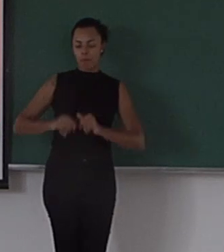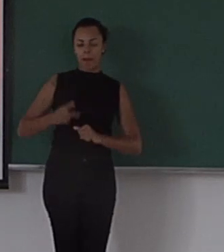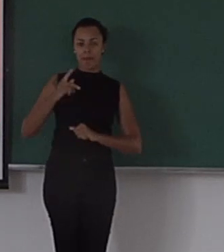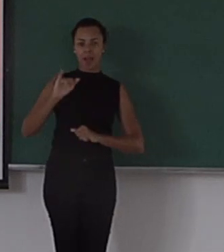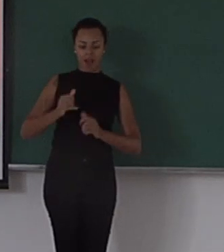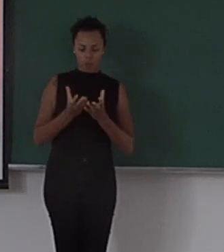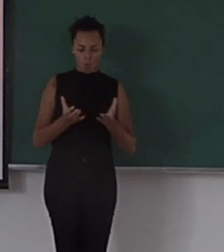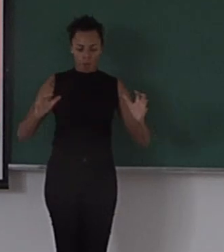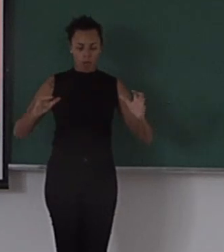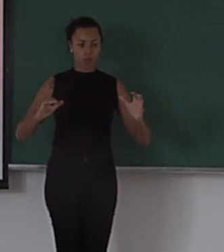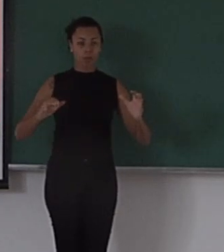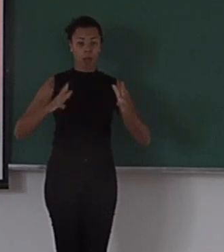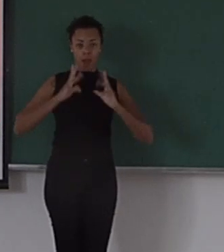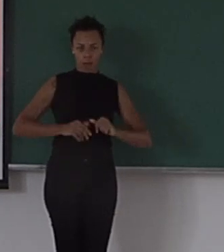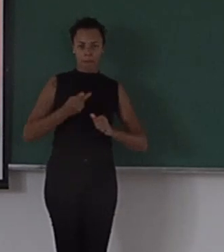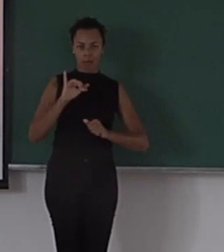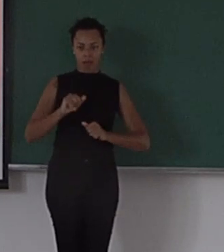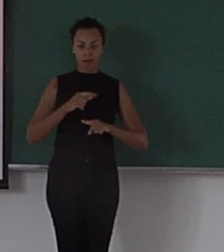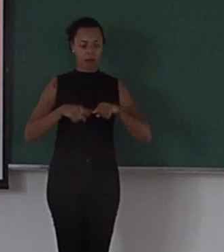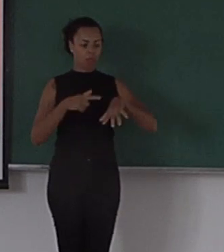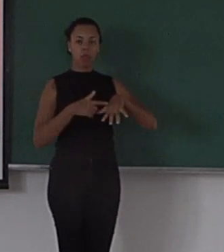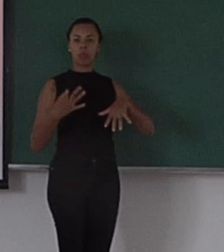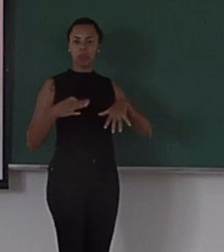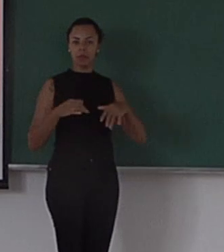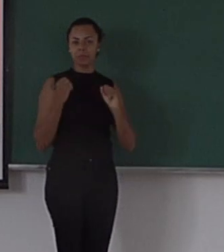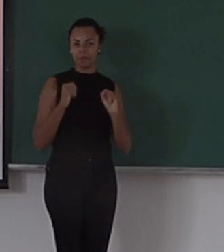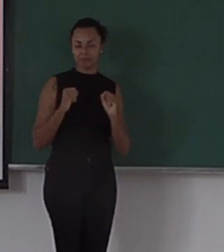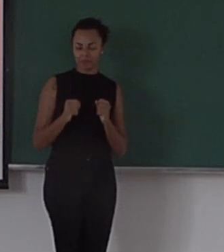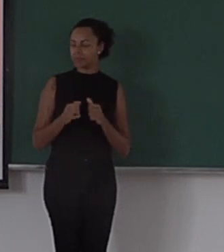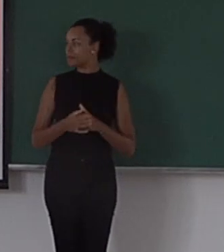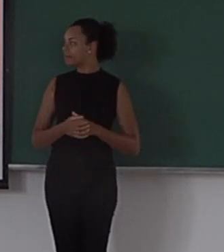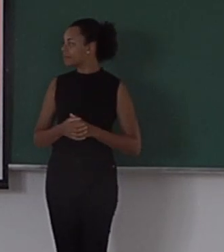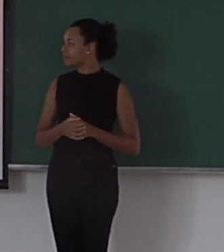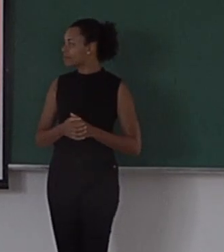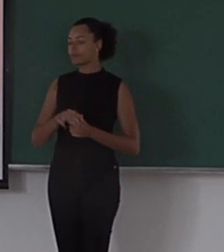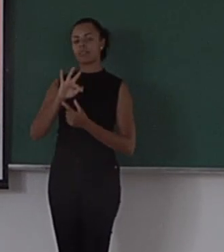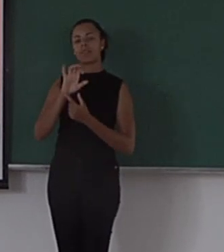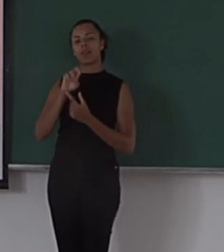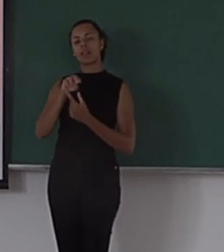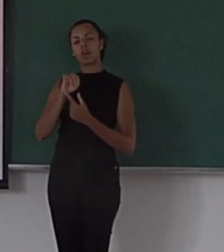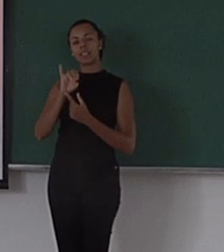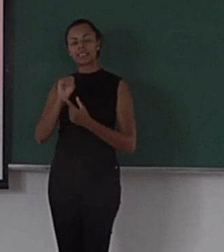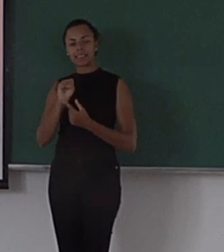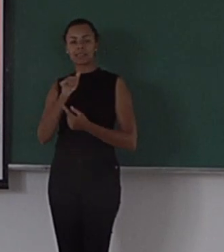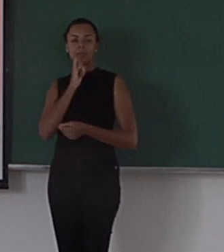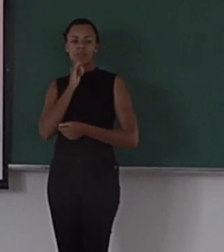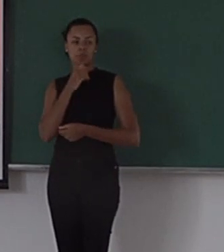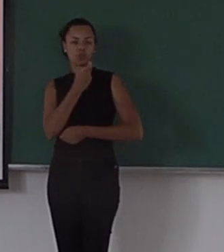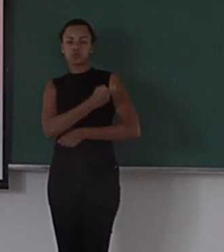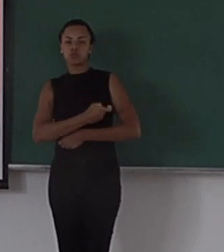pia e lesa a sua mão. Né? Os fenóis que existem também nos produtos, como desodorantes, né? Produtos